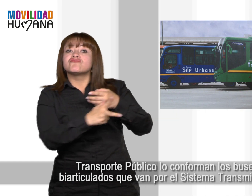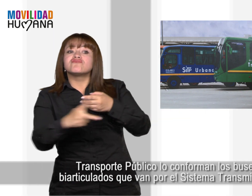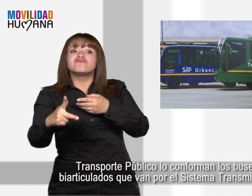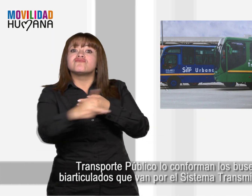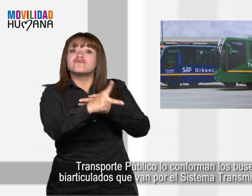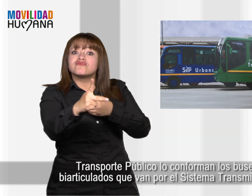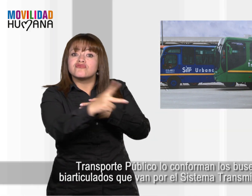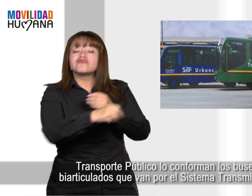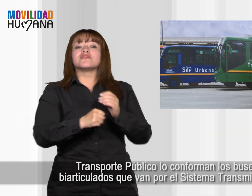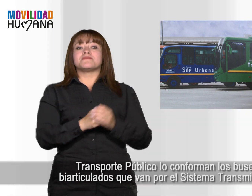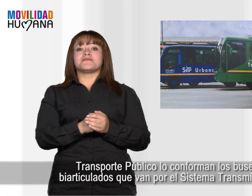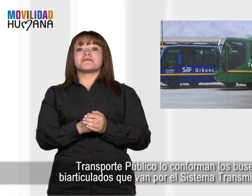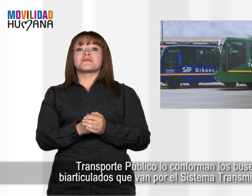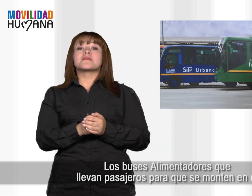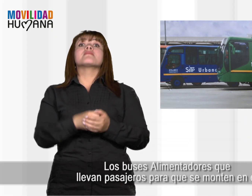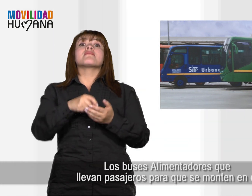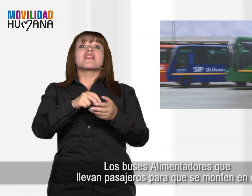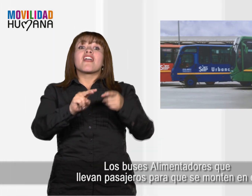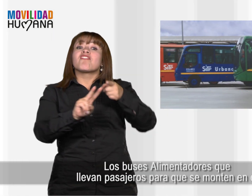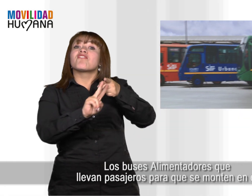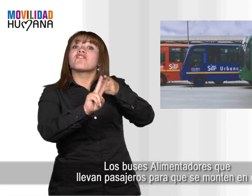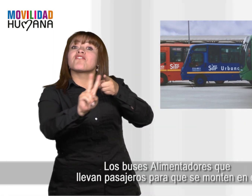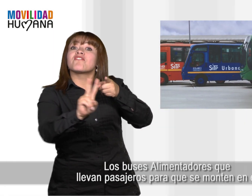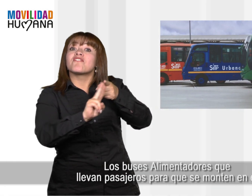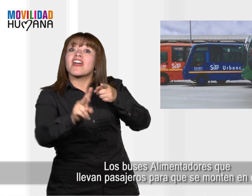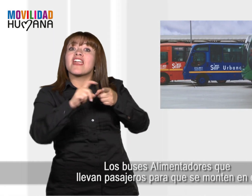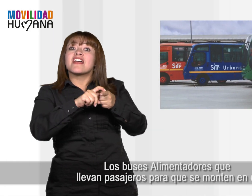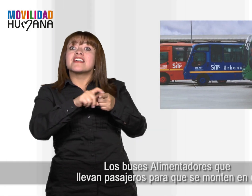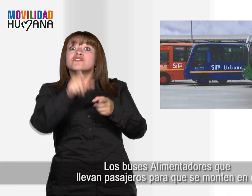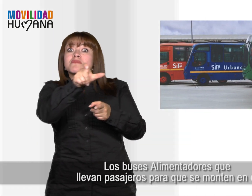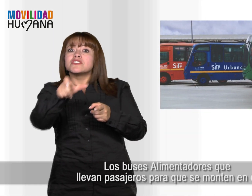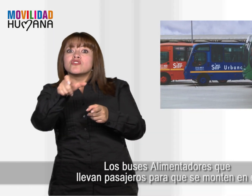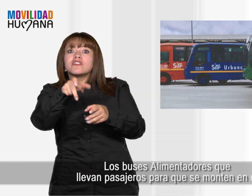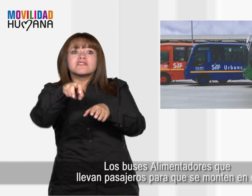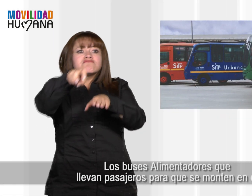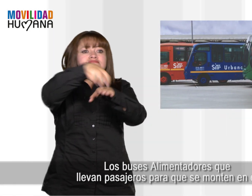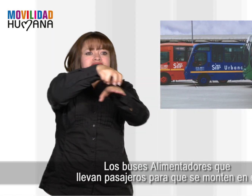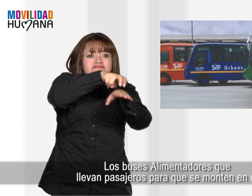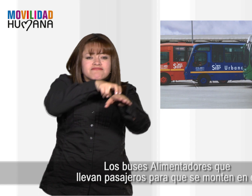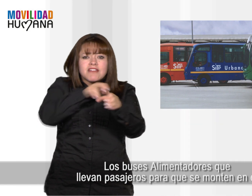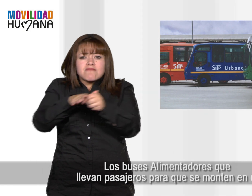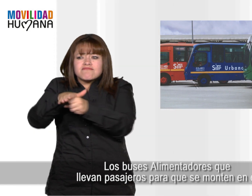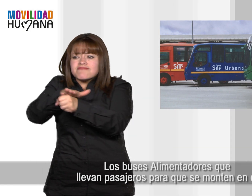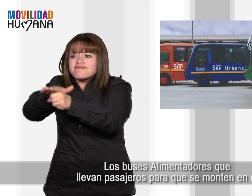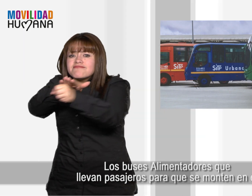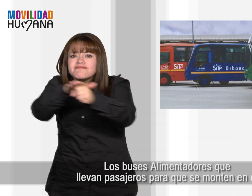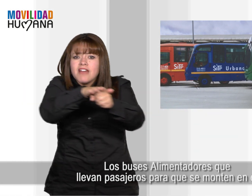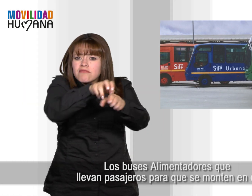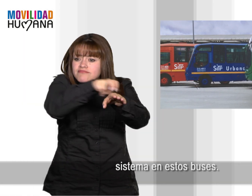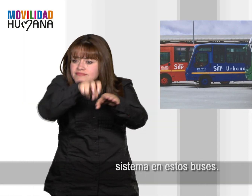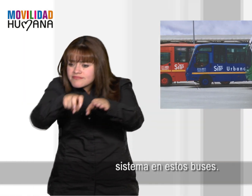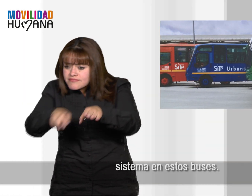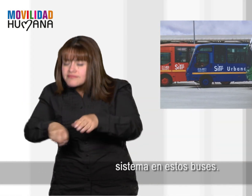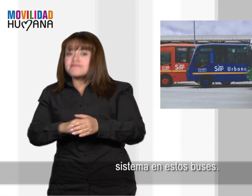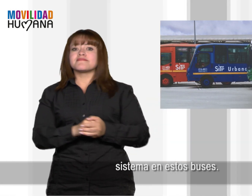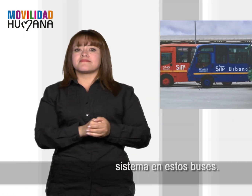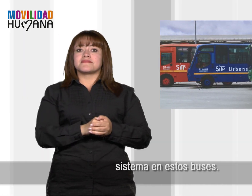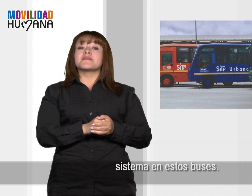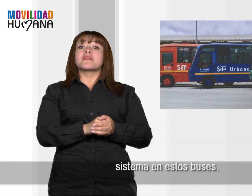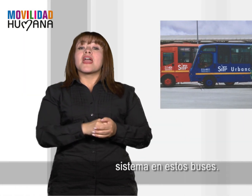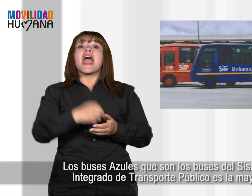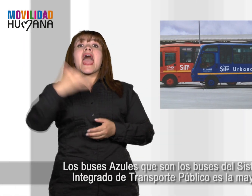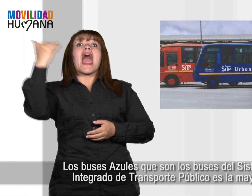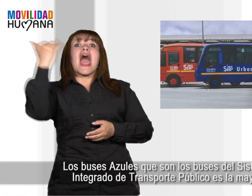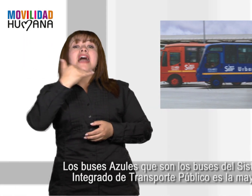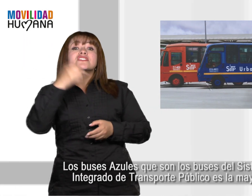vearticulados que van por el Sistema Transmilenio. Los buses alimentadores, que llevan pasajeros para que se monten en el sistema en estos